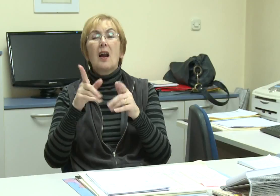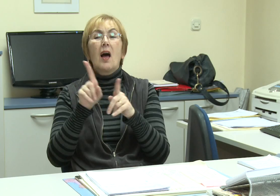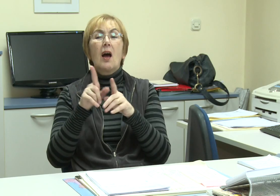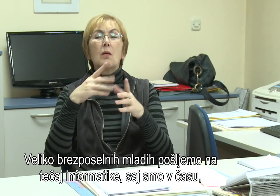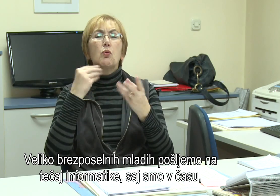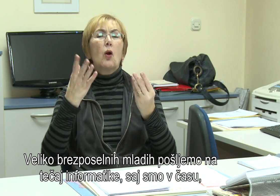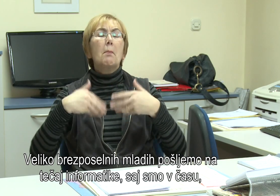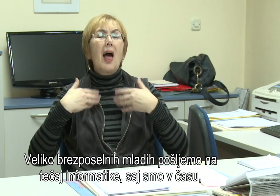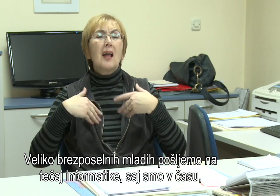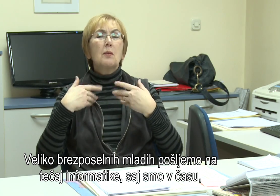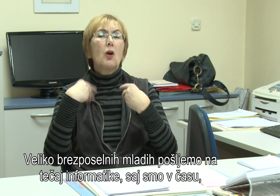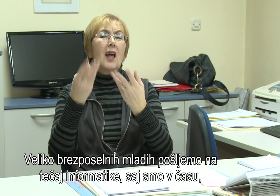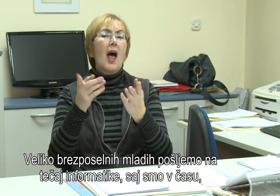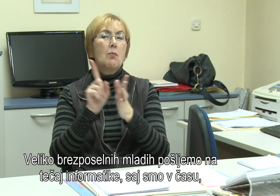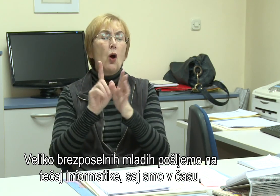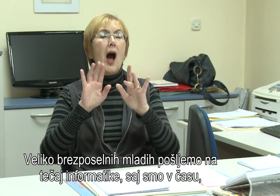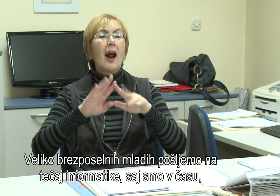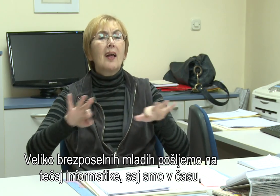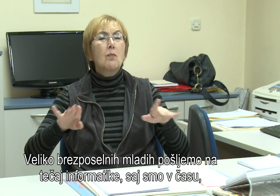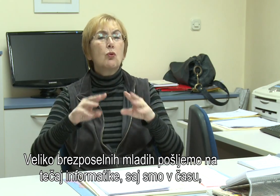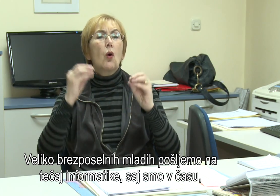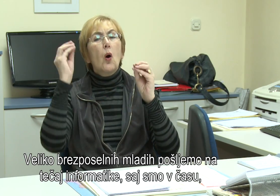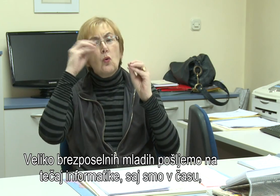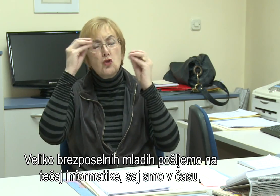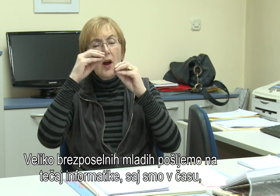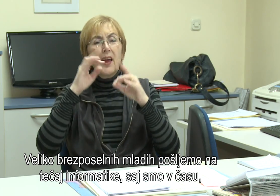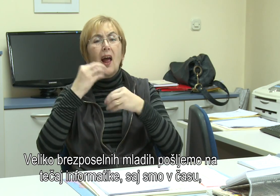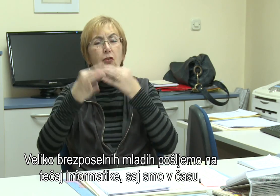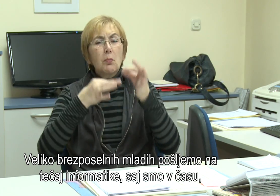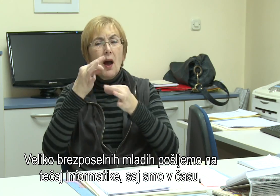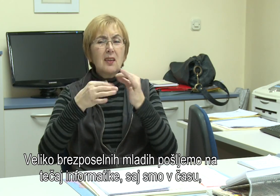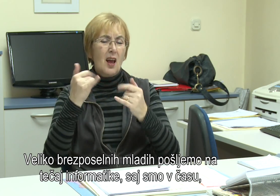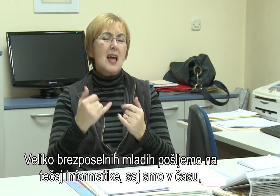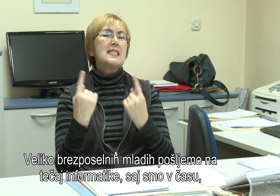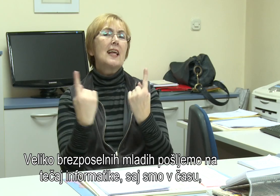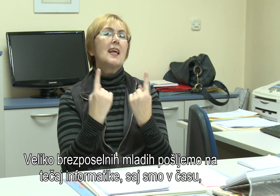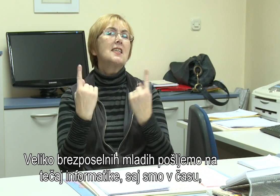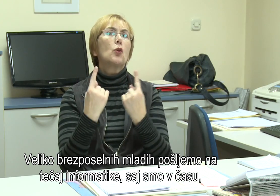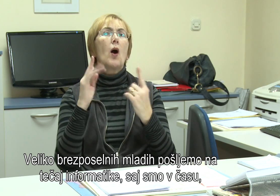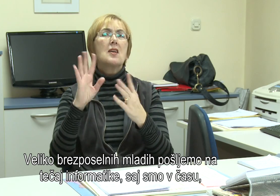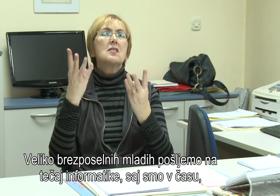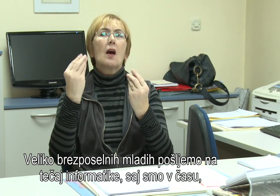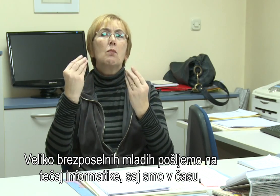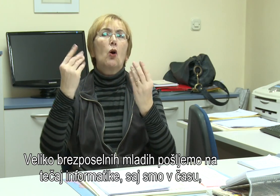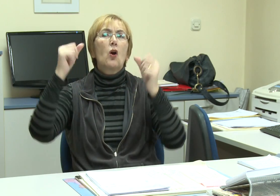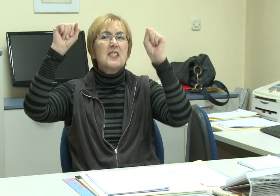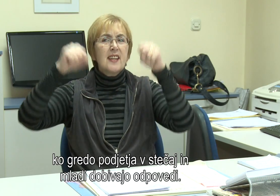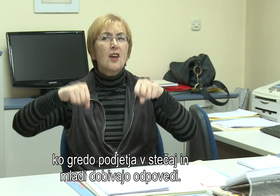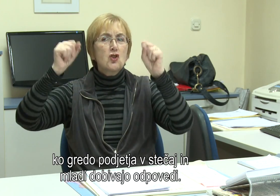Sada puno mladimo dano algebru, učenje informatika, sada je situacija mnogo šteta